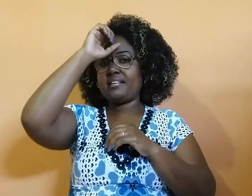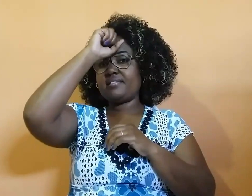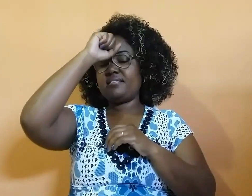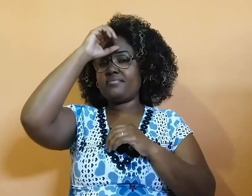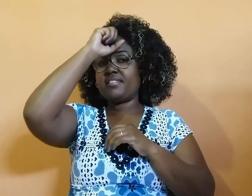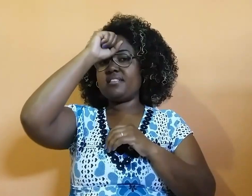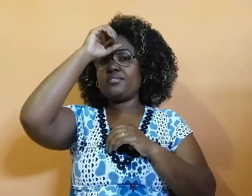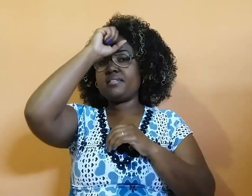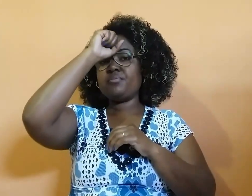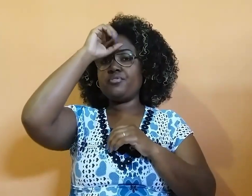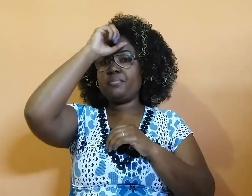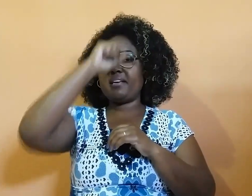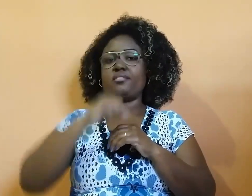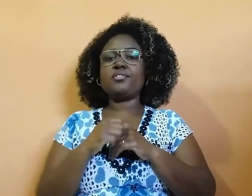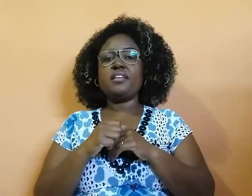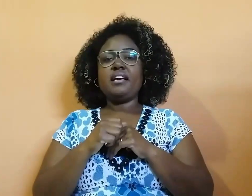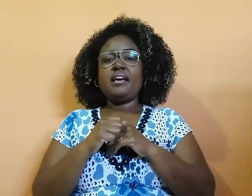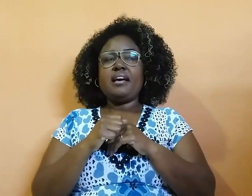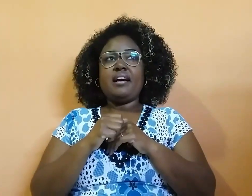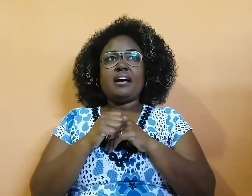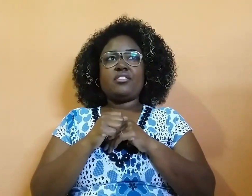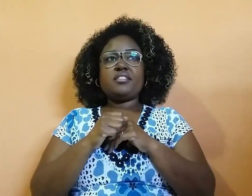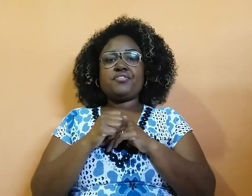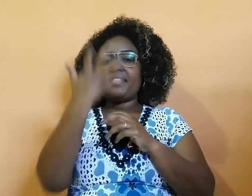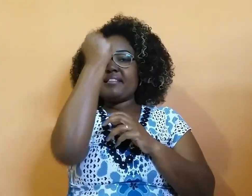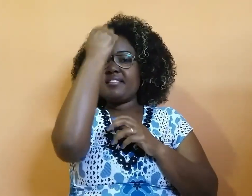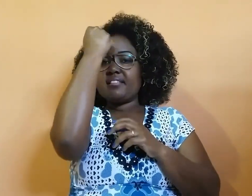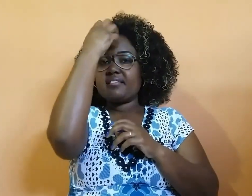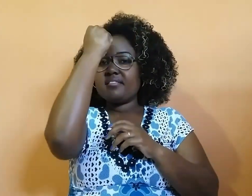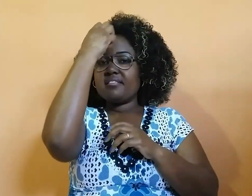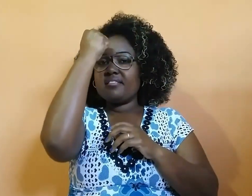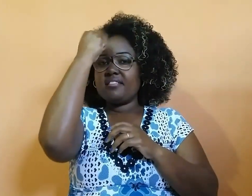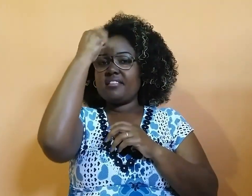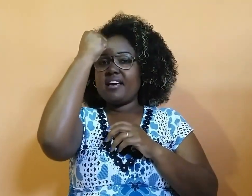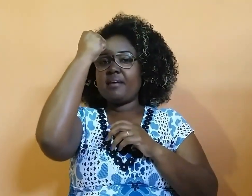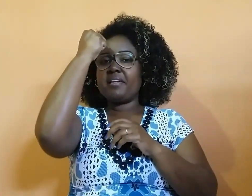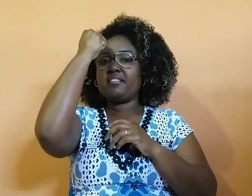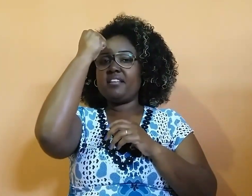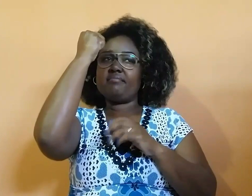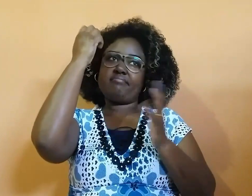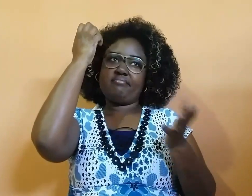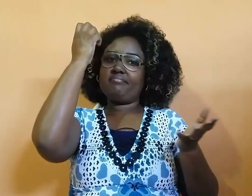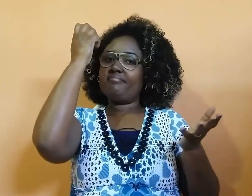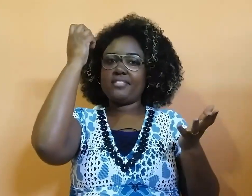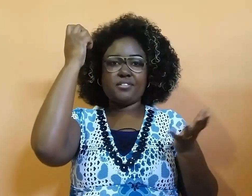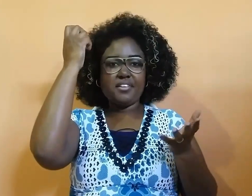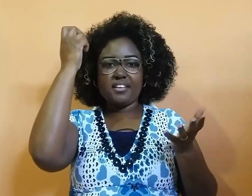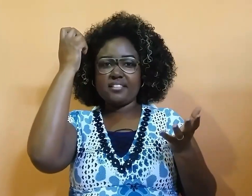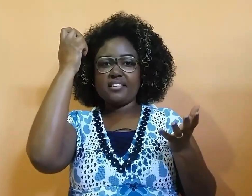fazendo esse movimento agora é aprender não é